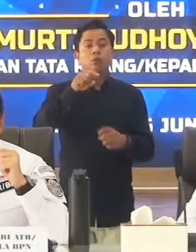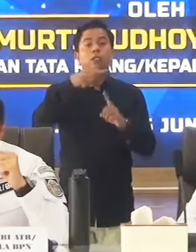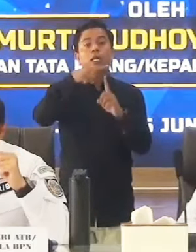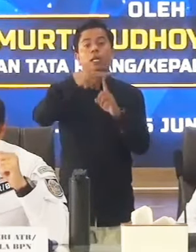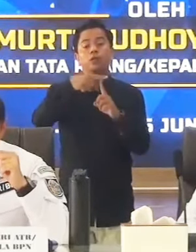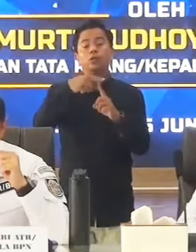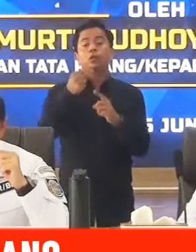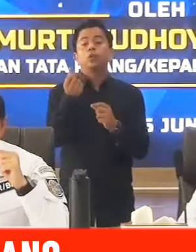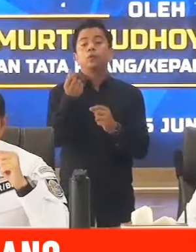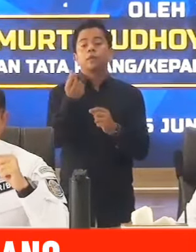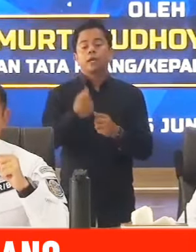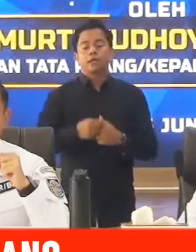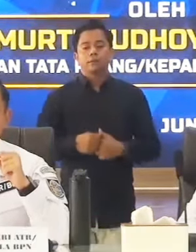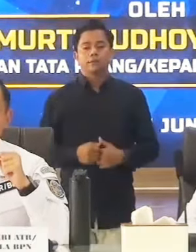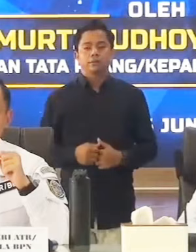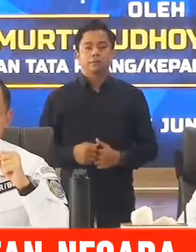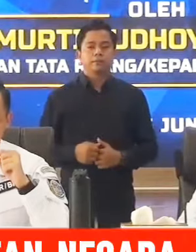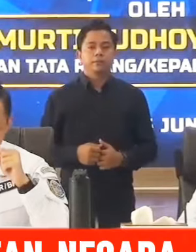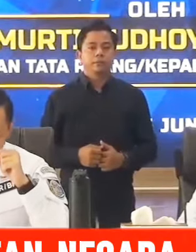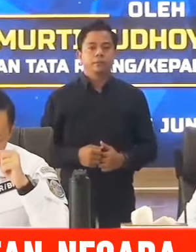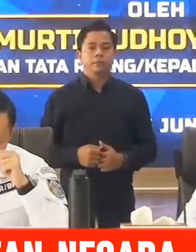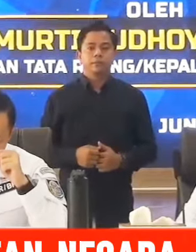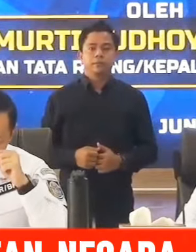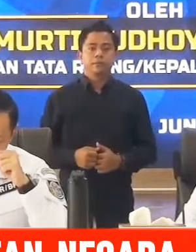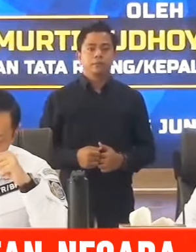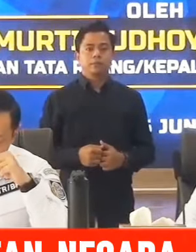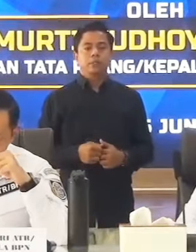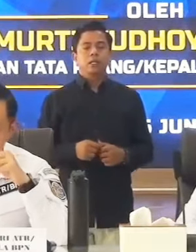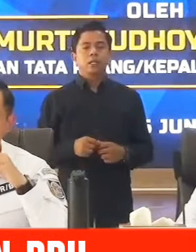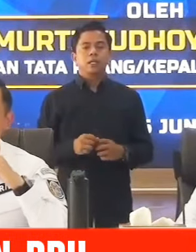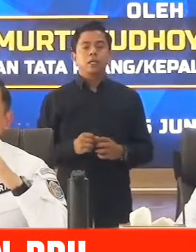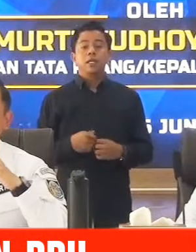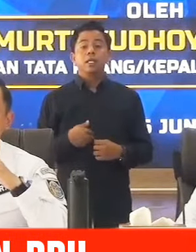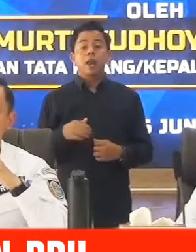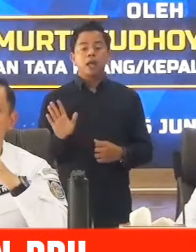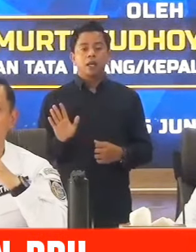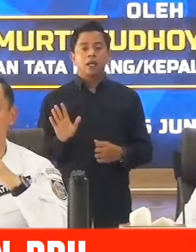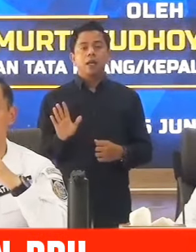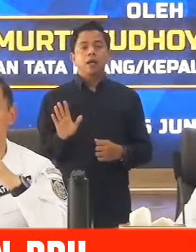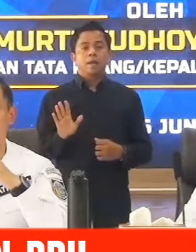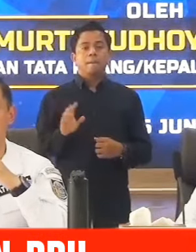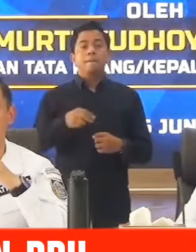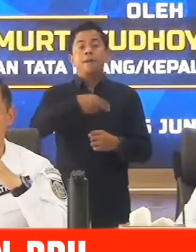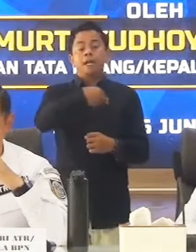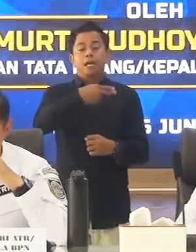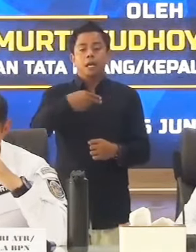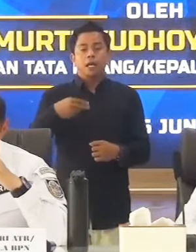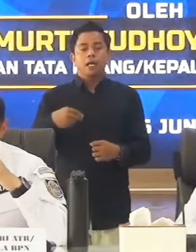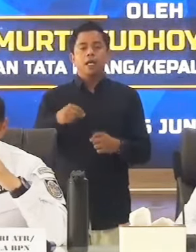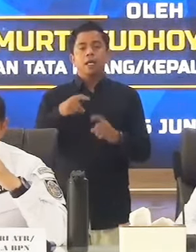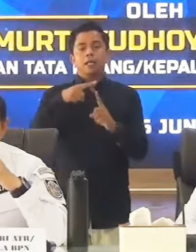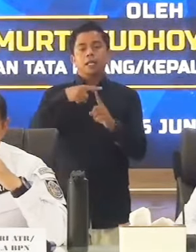rupiah, termasuk hilangnya pendapatan negara dari BPHTB dan PPH.